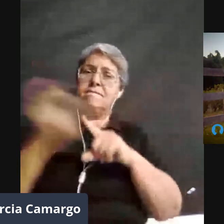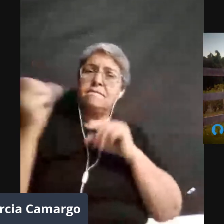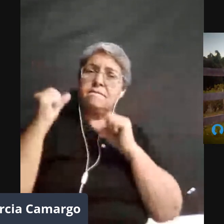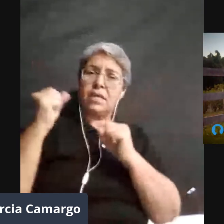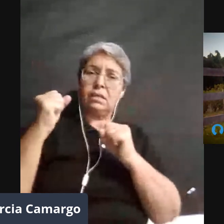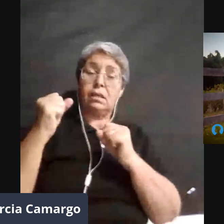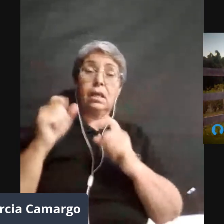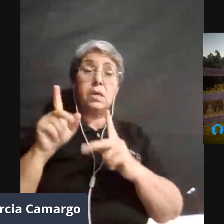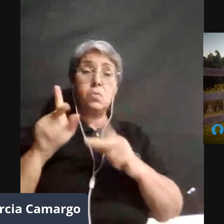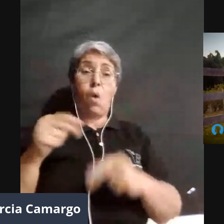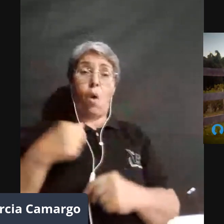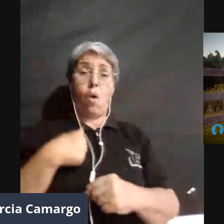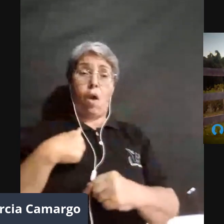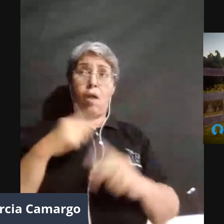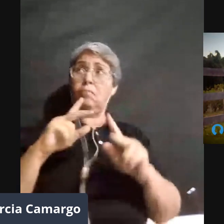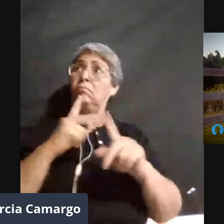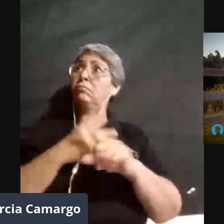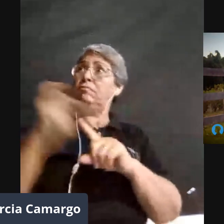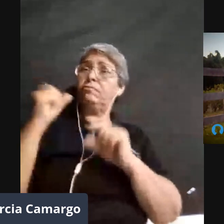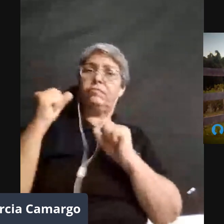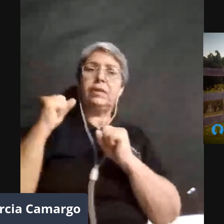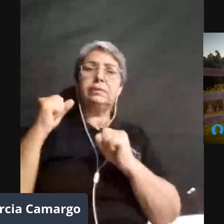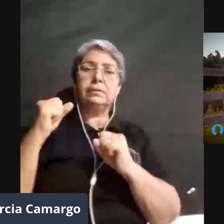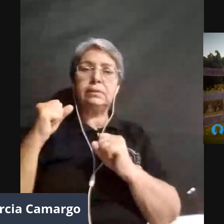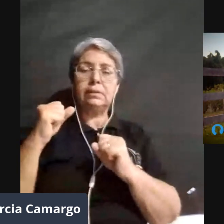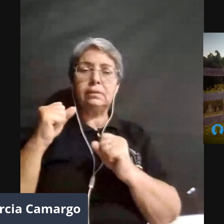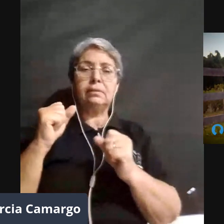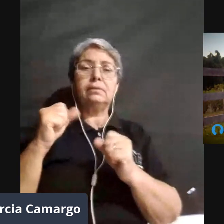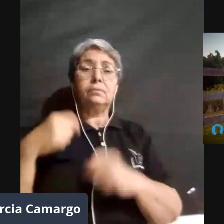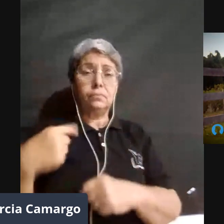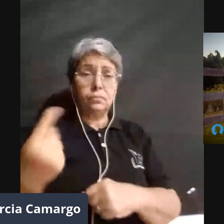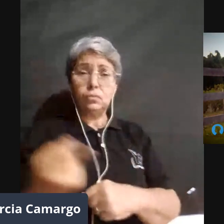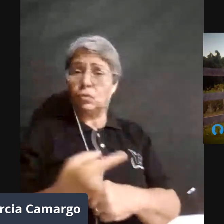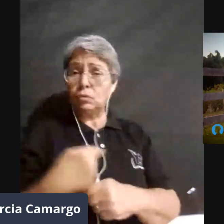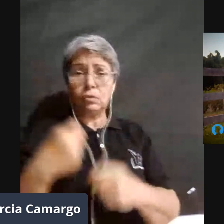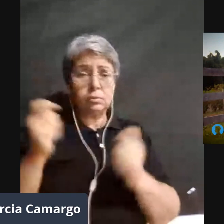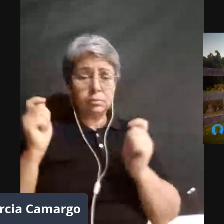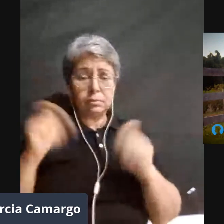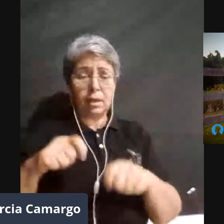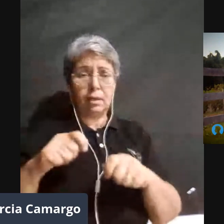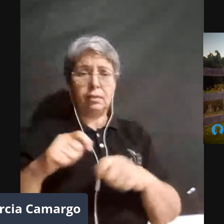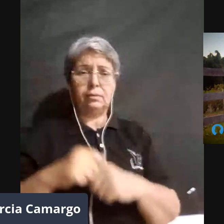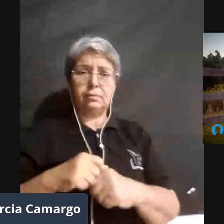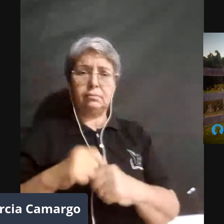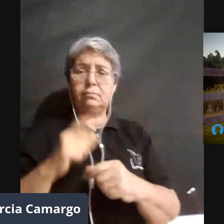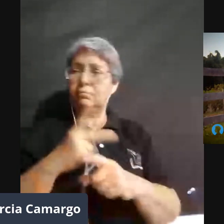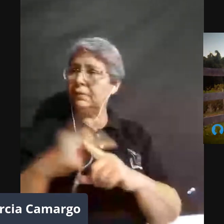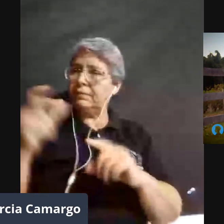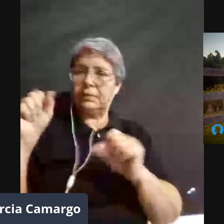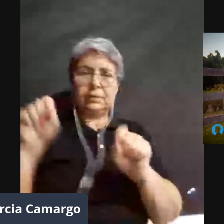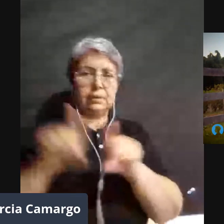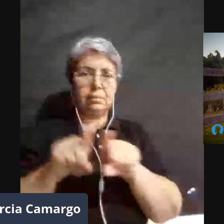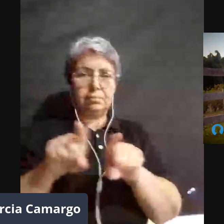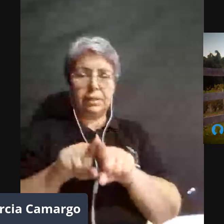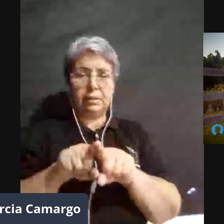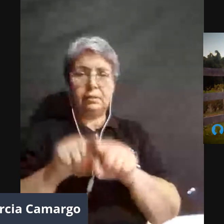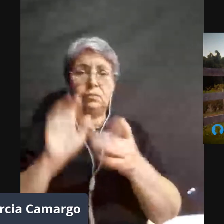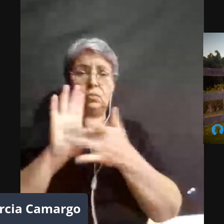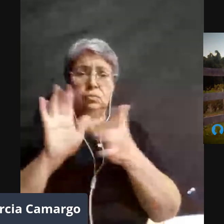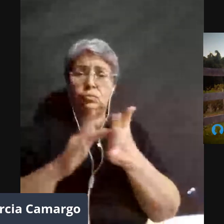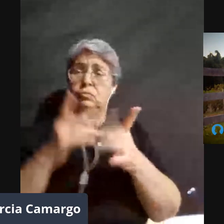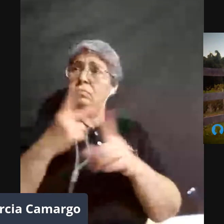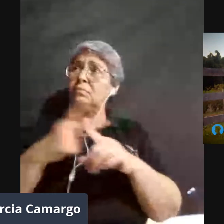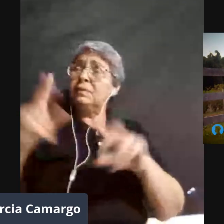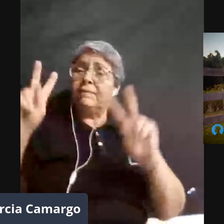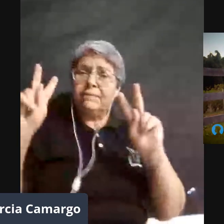Fica claro através da palavra de Deus que precisa haver o estar pronto. e a vitória como Jesus venceu. Mas